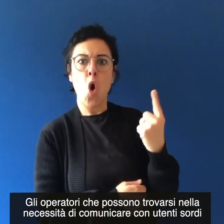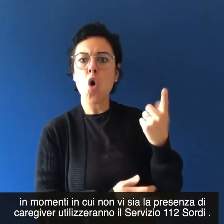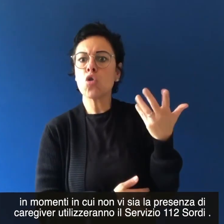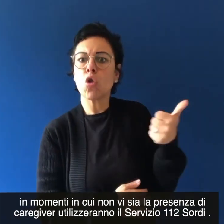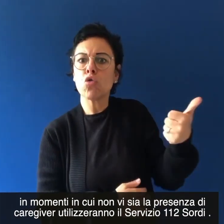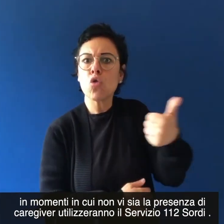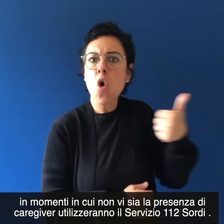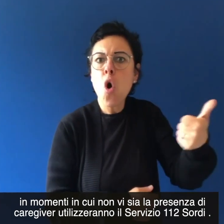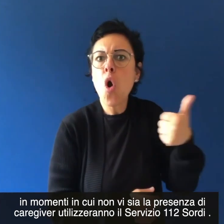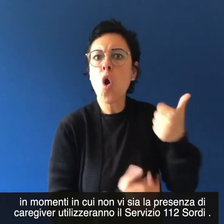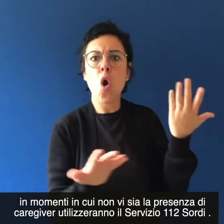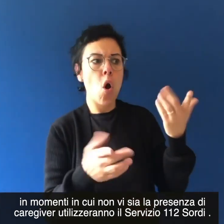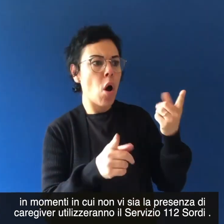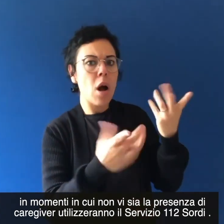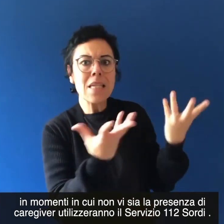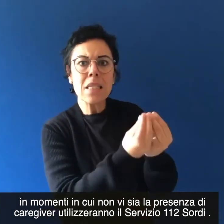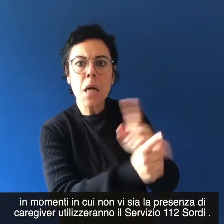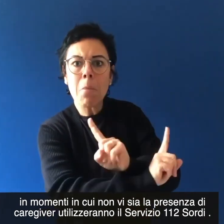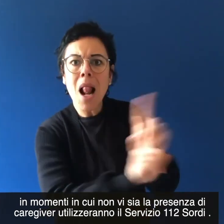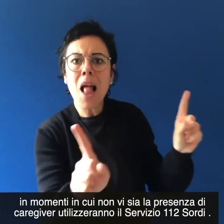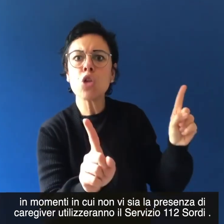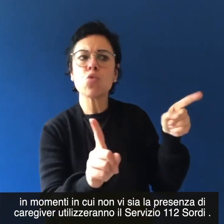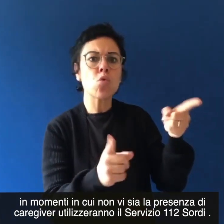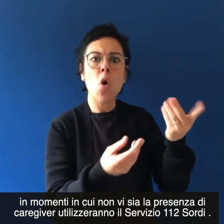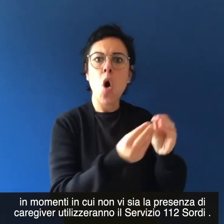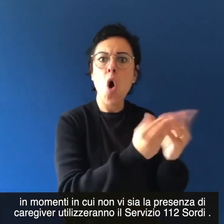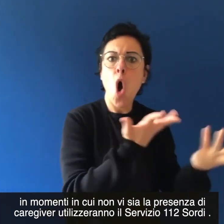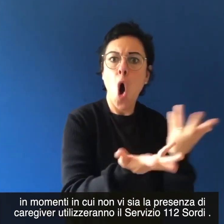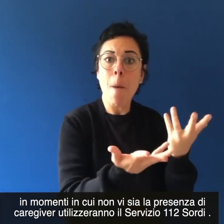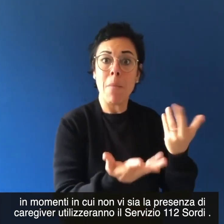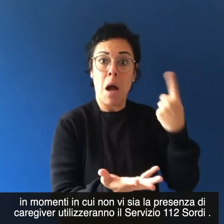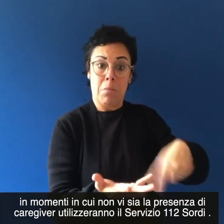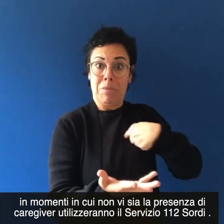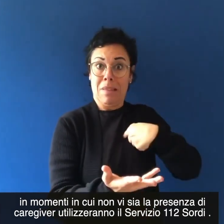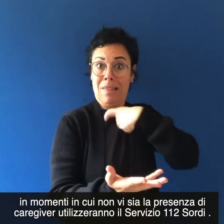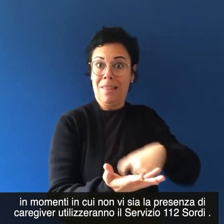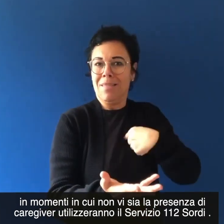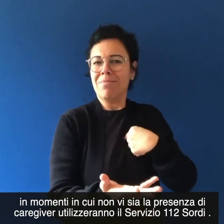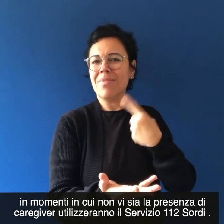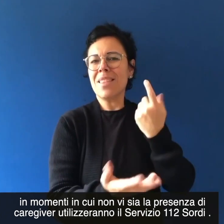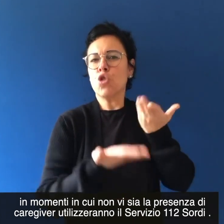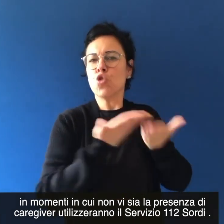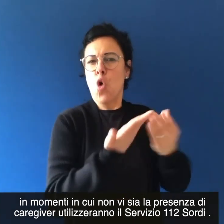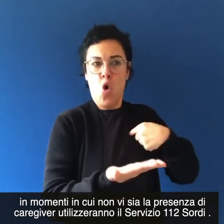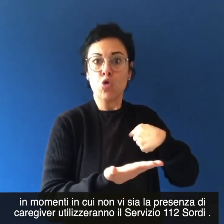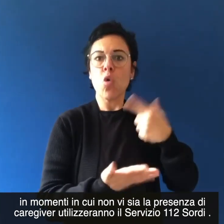sordi in momenti in cui non vi sia la presenza di cargiver, utilizzeranno il servizio